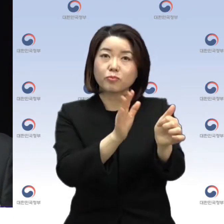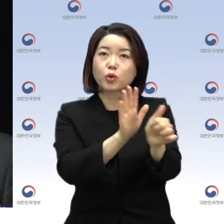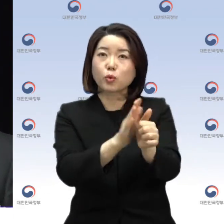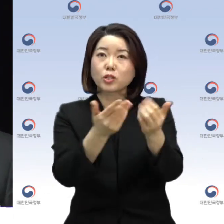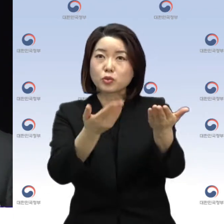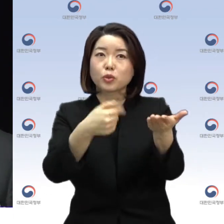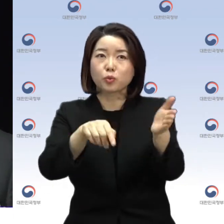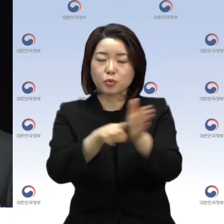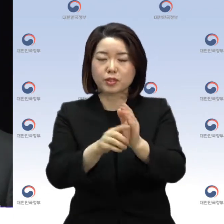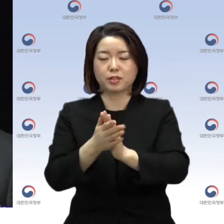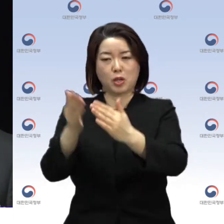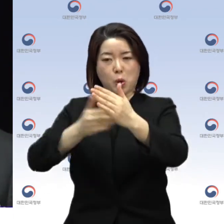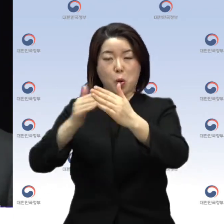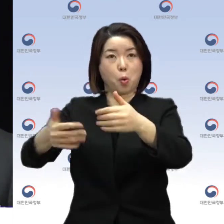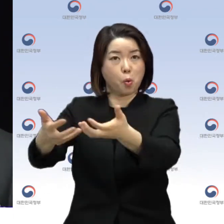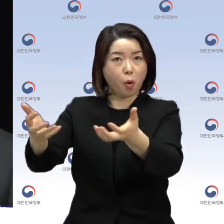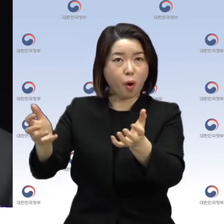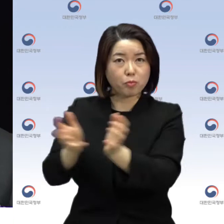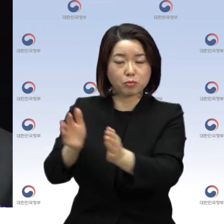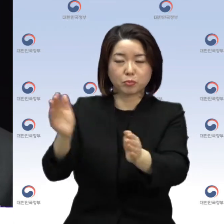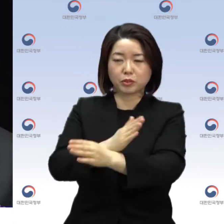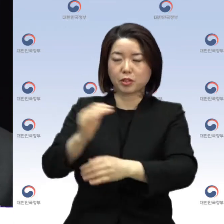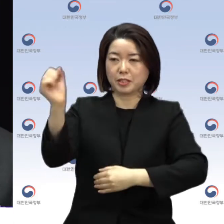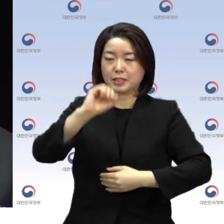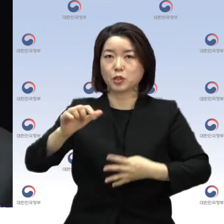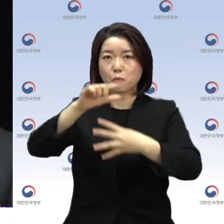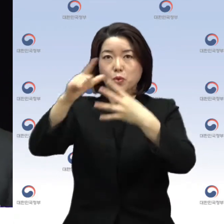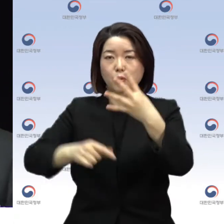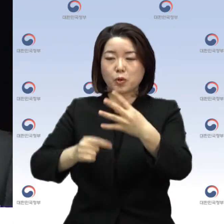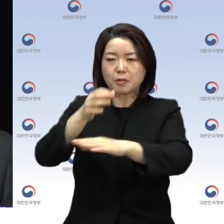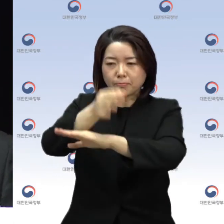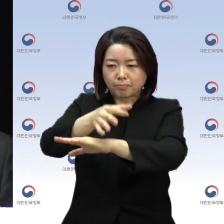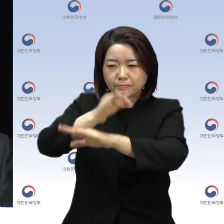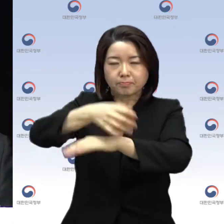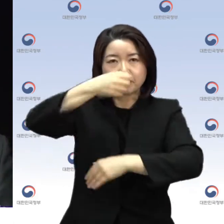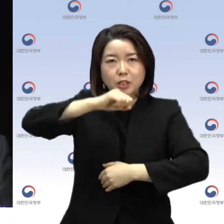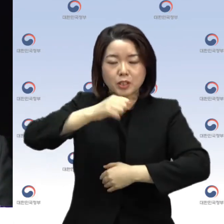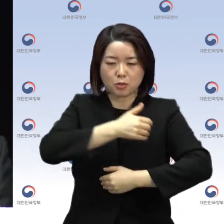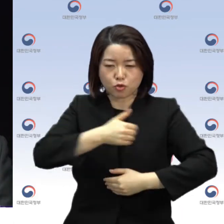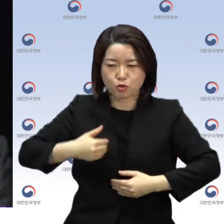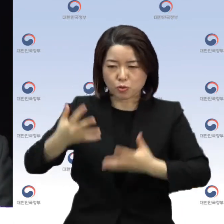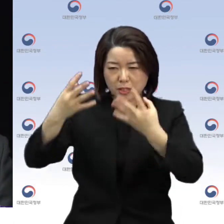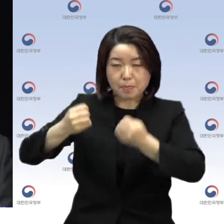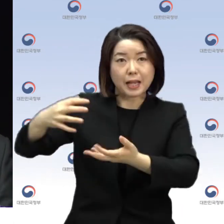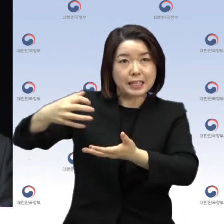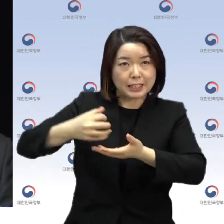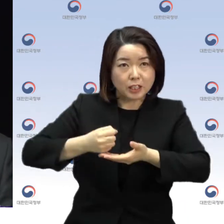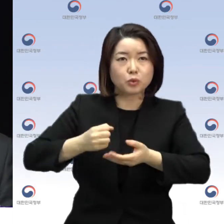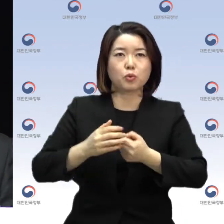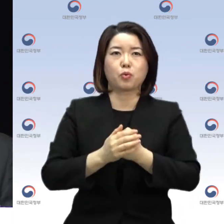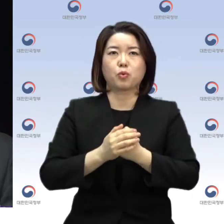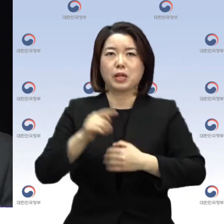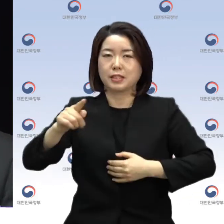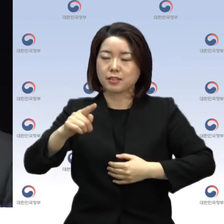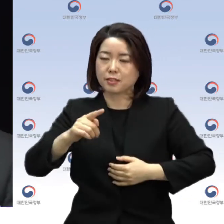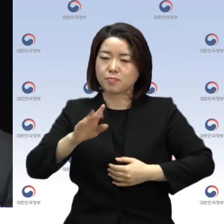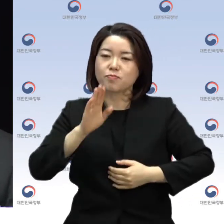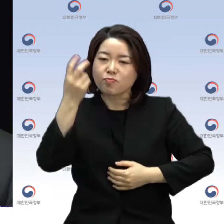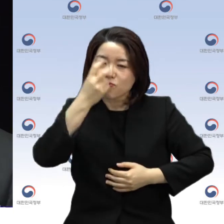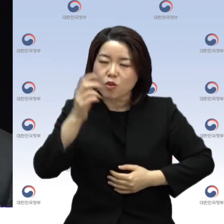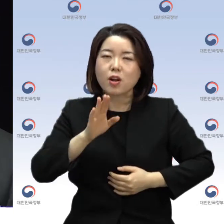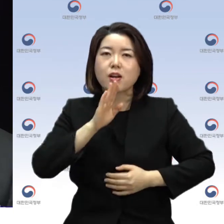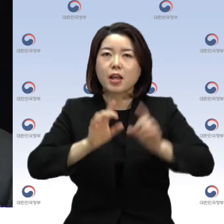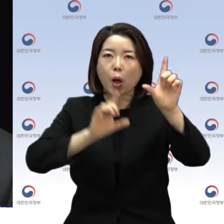위해서 공공부문부터 소프트웨어 구매 예산을 충분히 편성하고 소프트웨어 관리 현황을